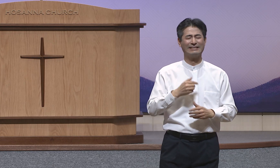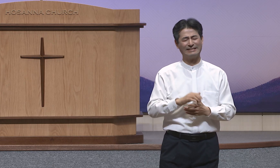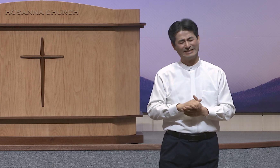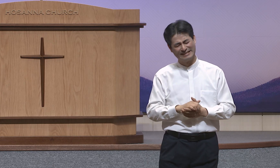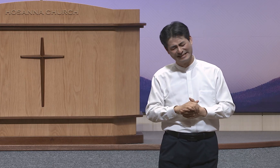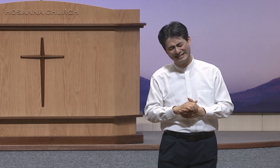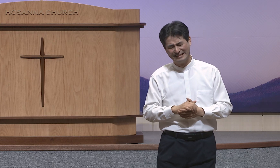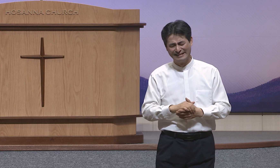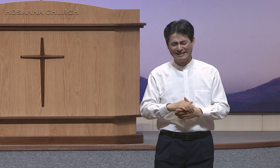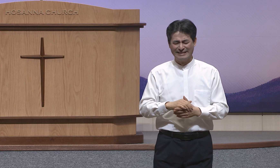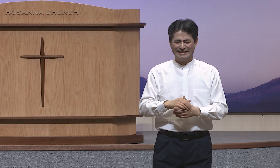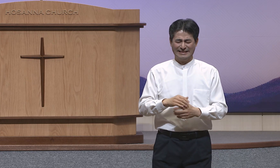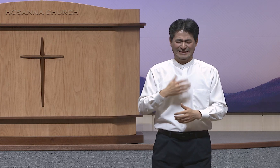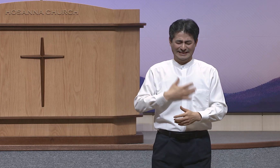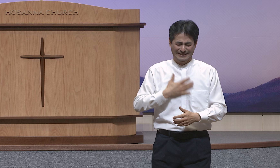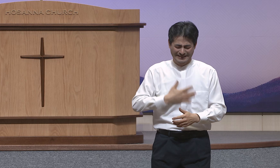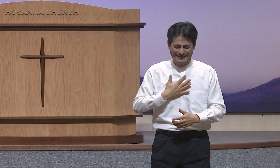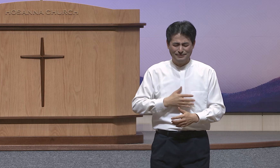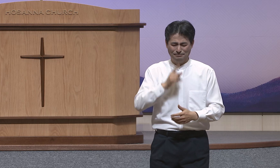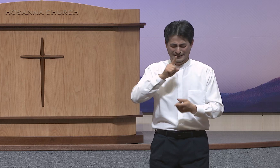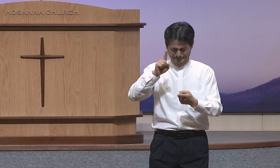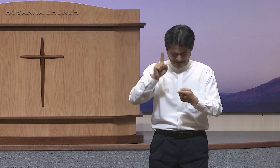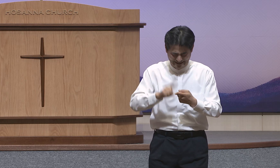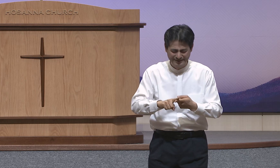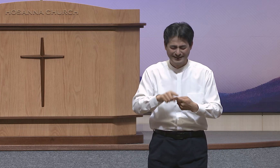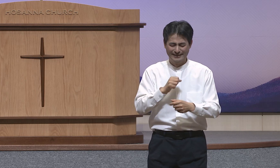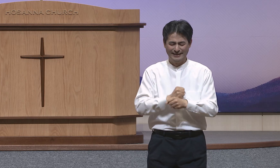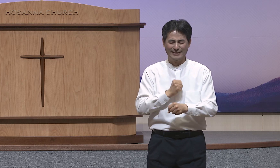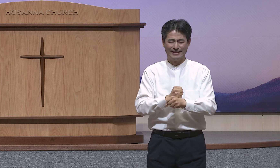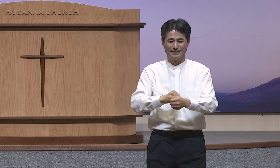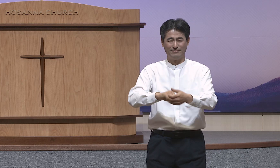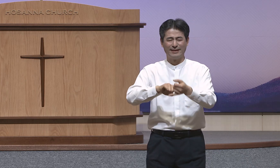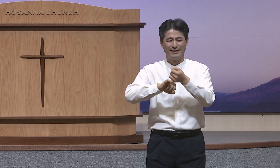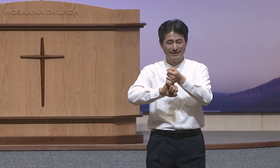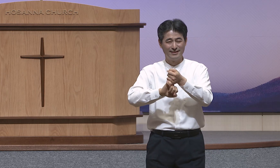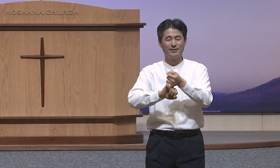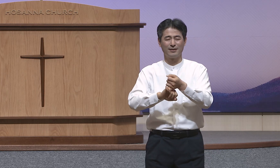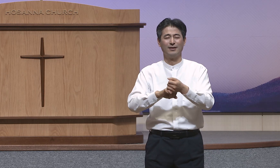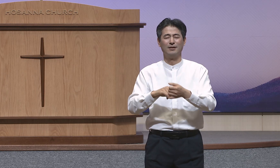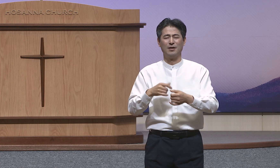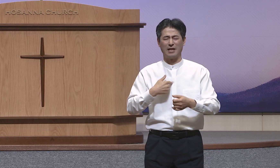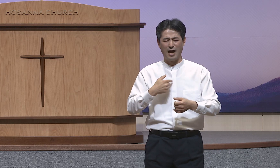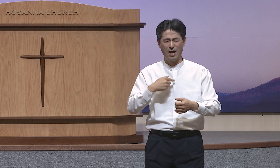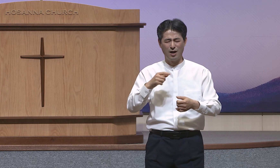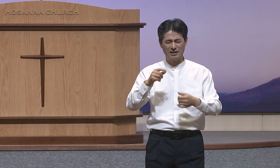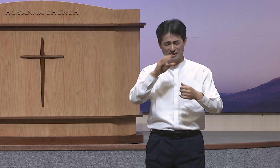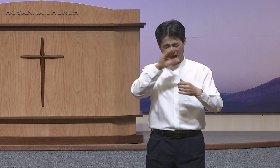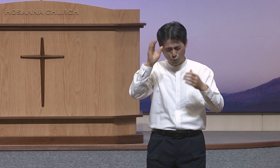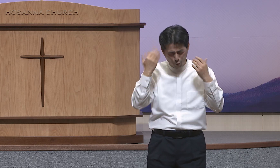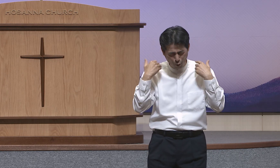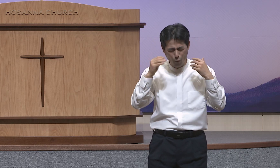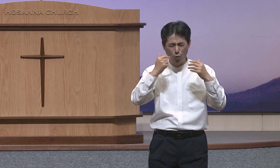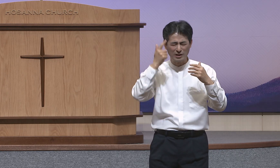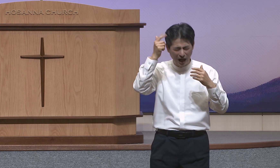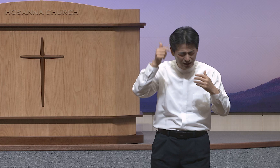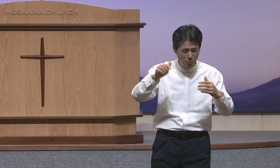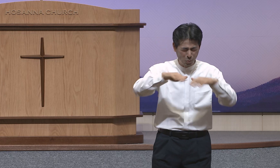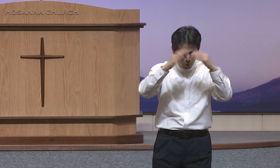하나님 배신할 순 없는데 알겠습니다. 제가 제